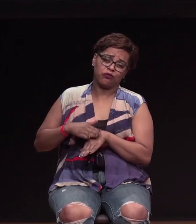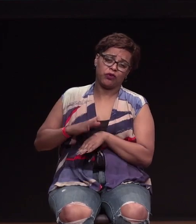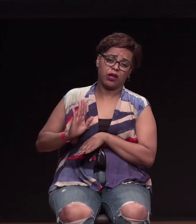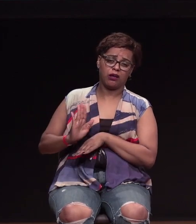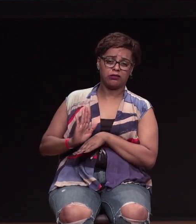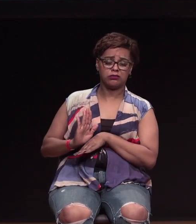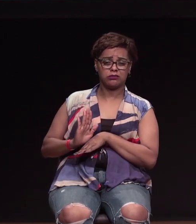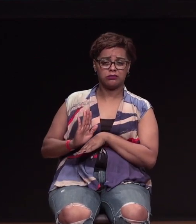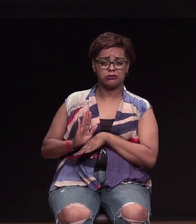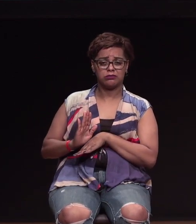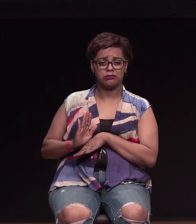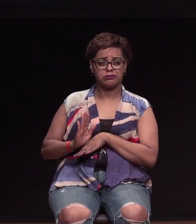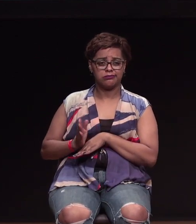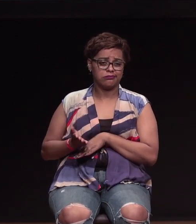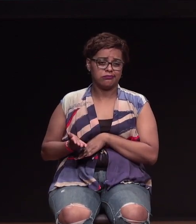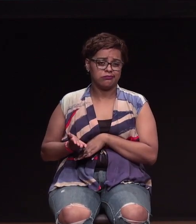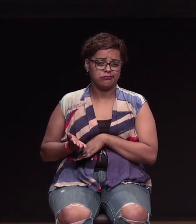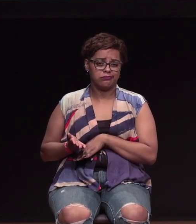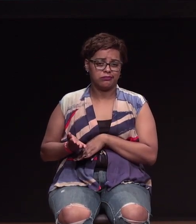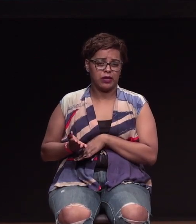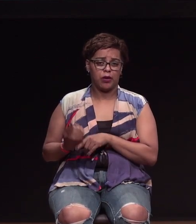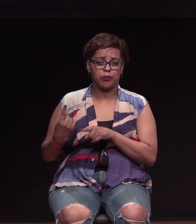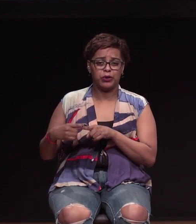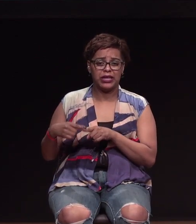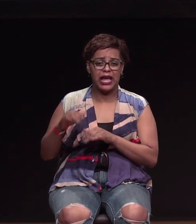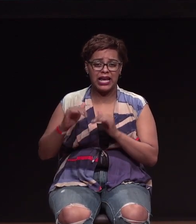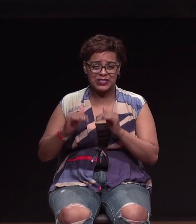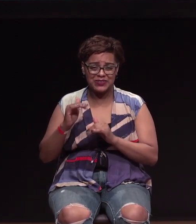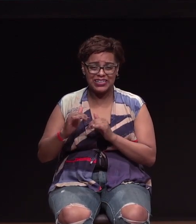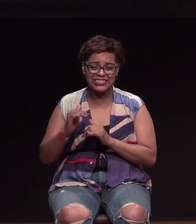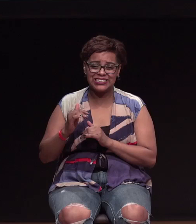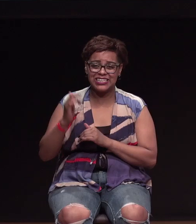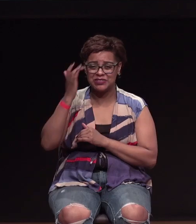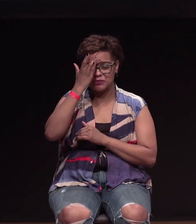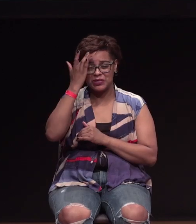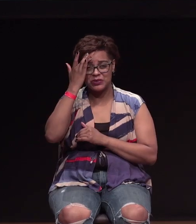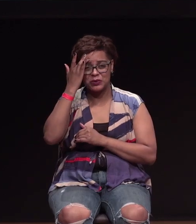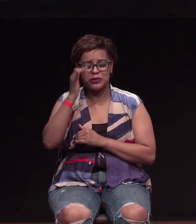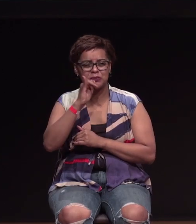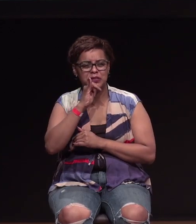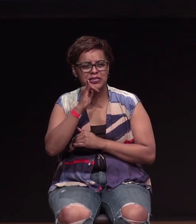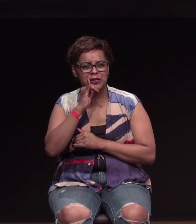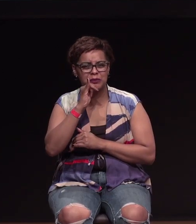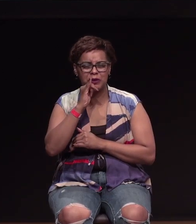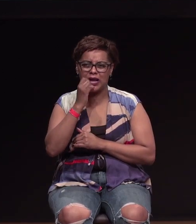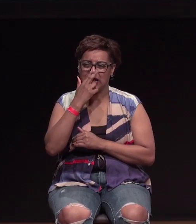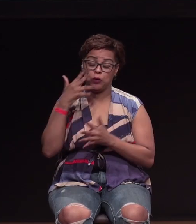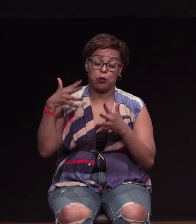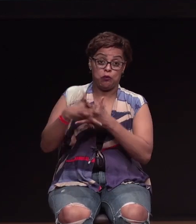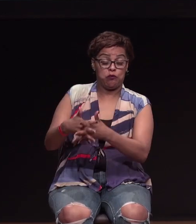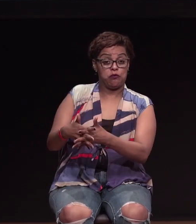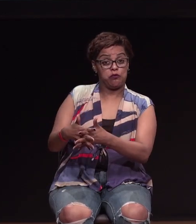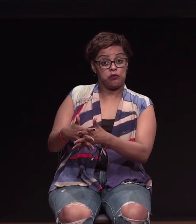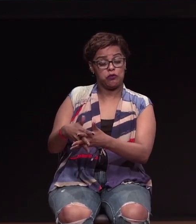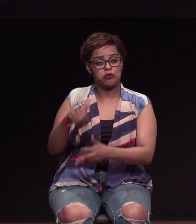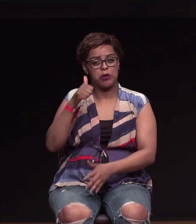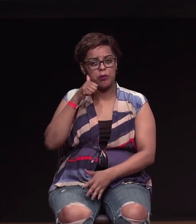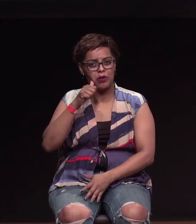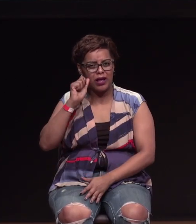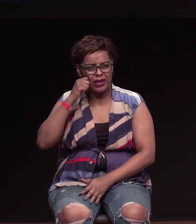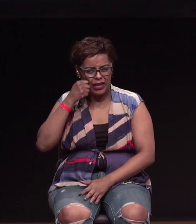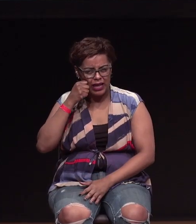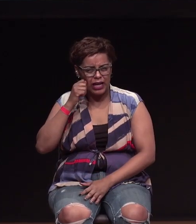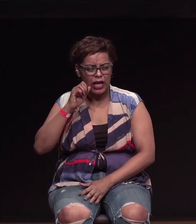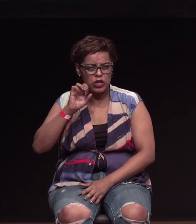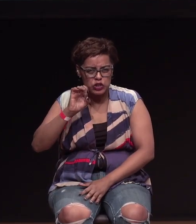Pode ser porque dá um nó na cabeça delas. Enquanto elas pensam que é uma escritora negra, tá bom, elas